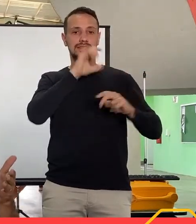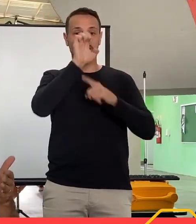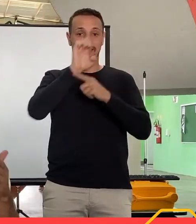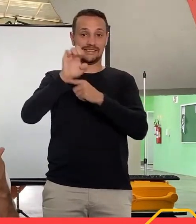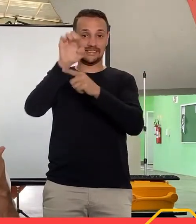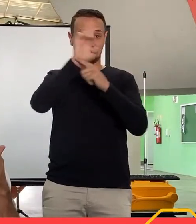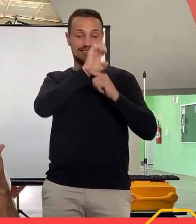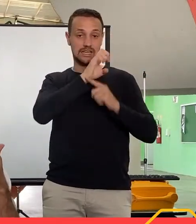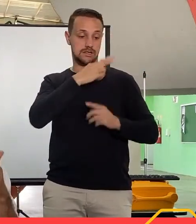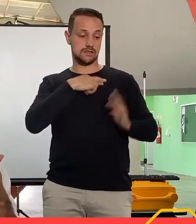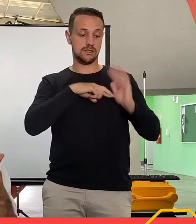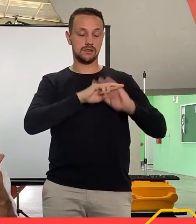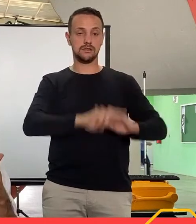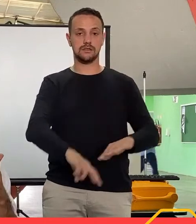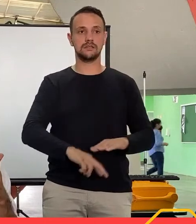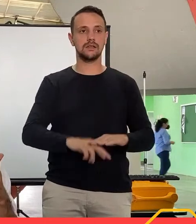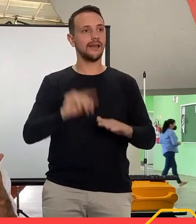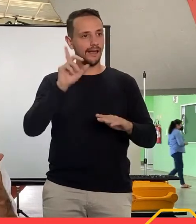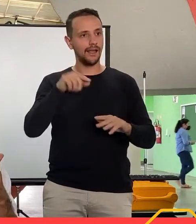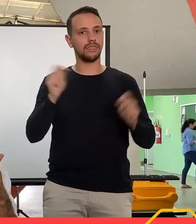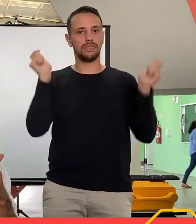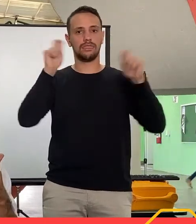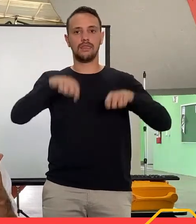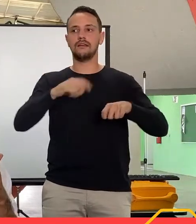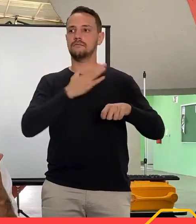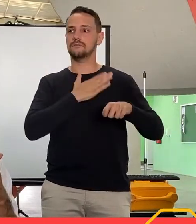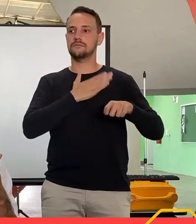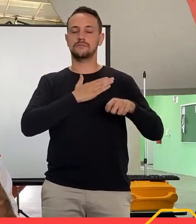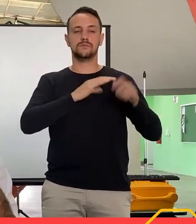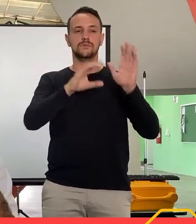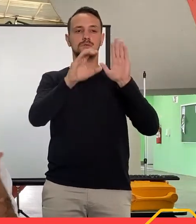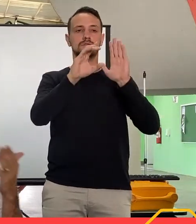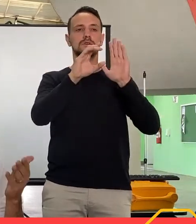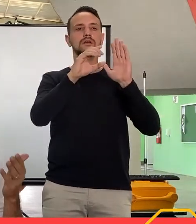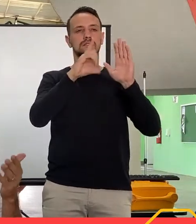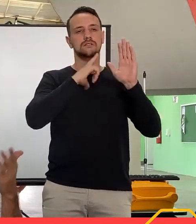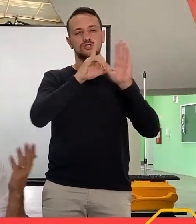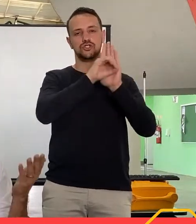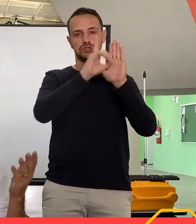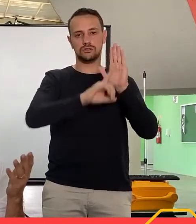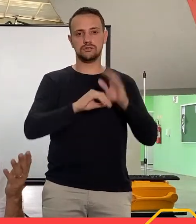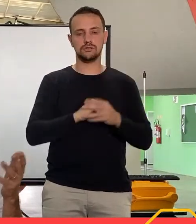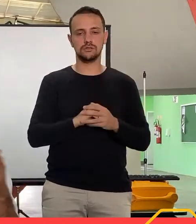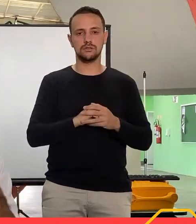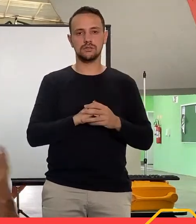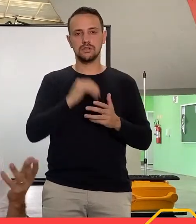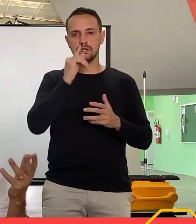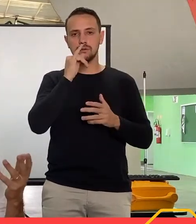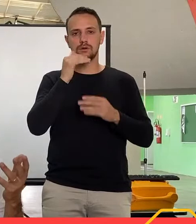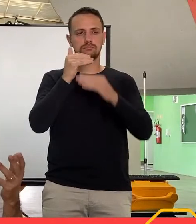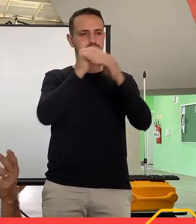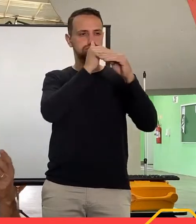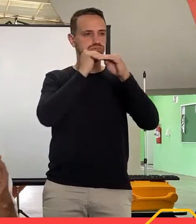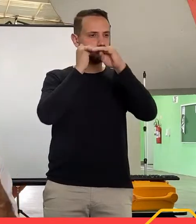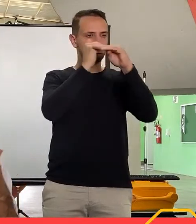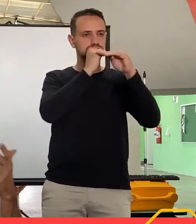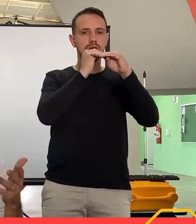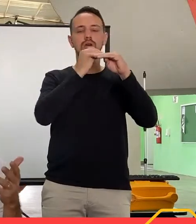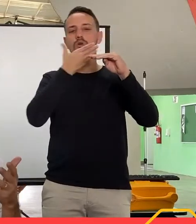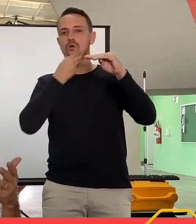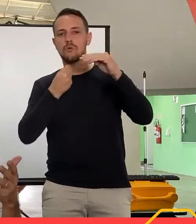direito civil. Você, uma garantia civil. Né? Igualdade de gênero, né, entre homens e